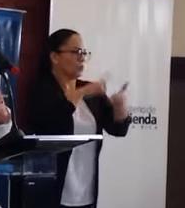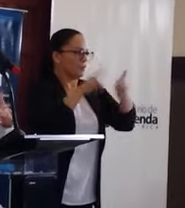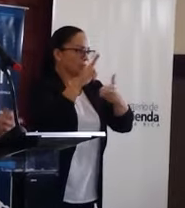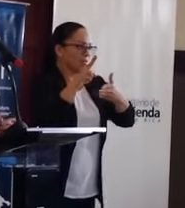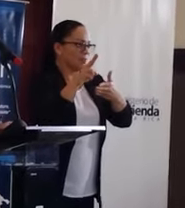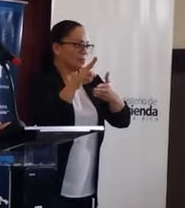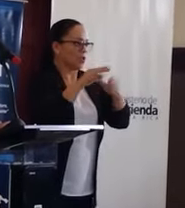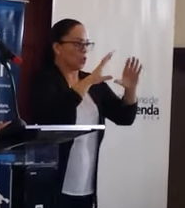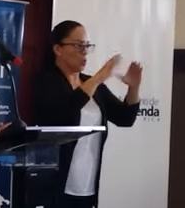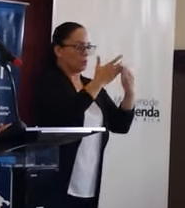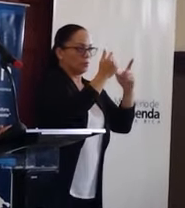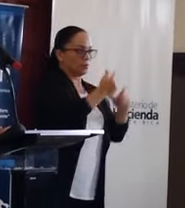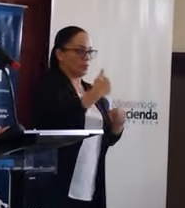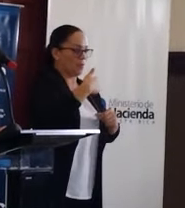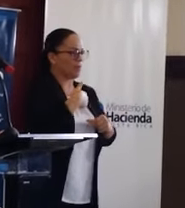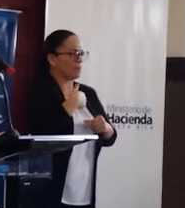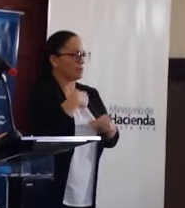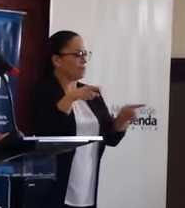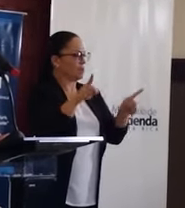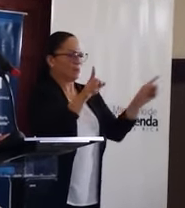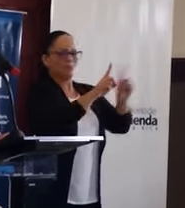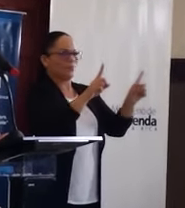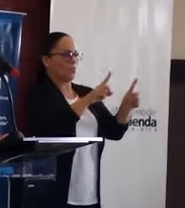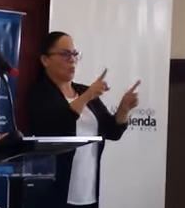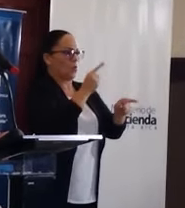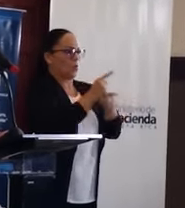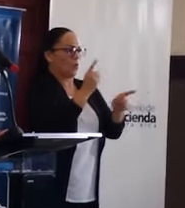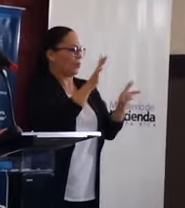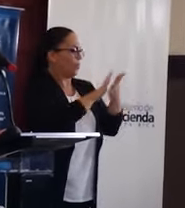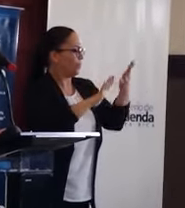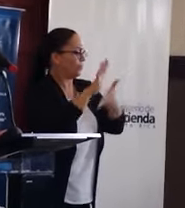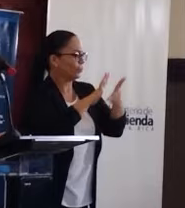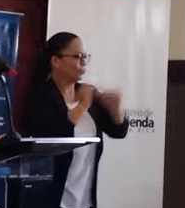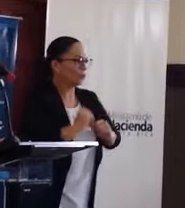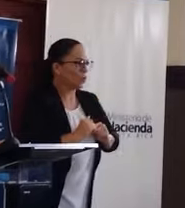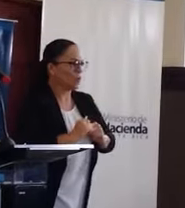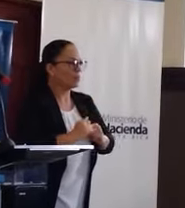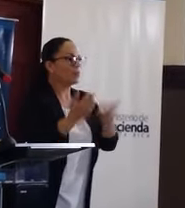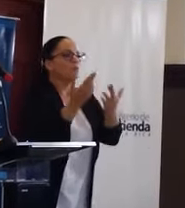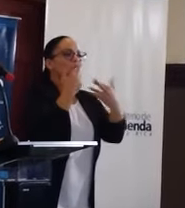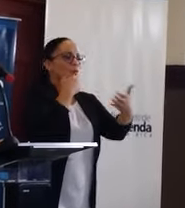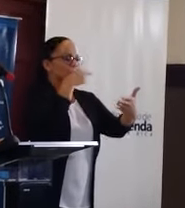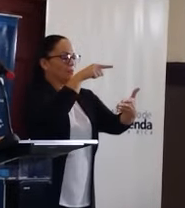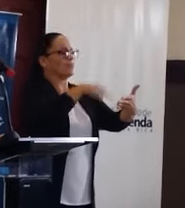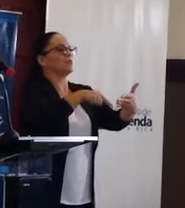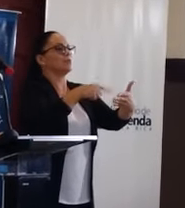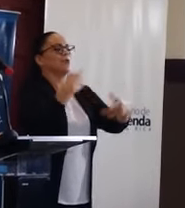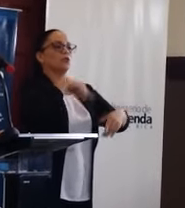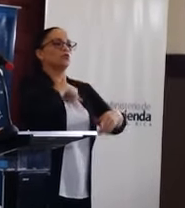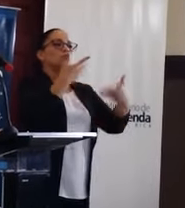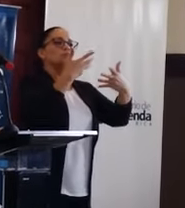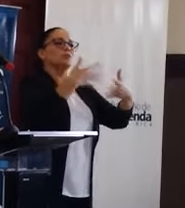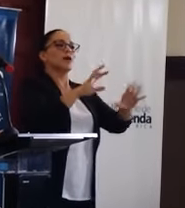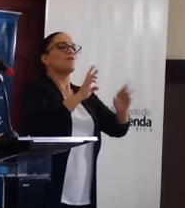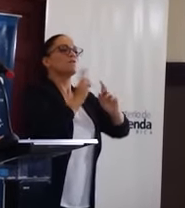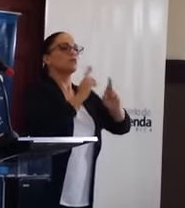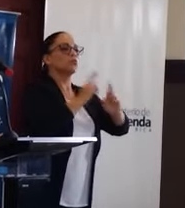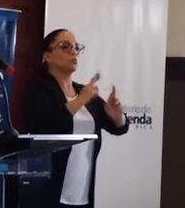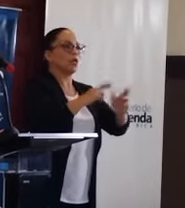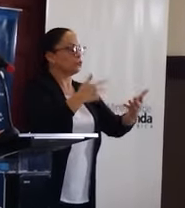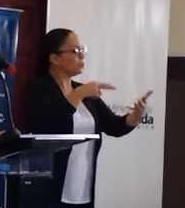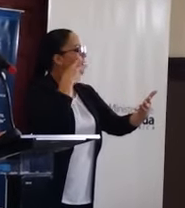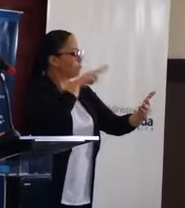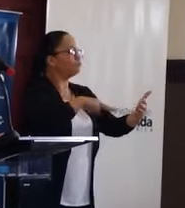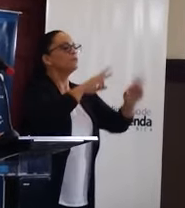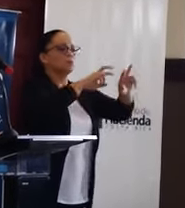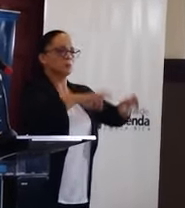Hacendarios y a esta ministra se presta para confusión, porque dan a entender que ya hemos revisado y avalado los resultados que nos han